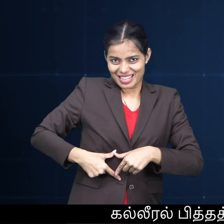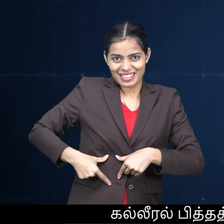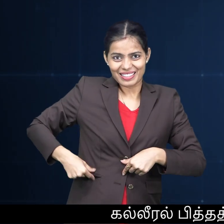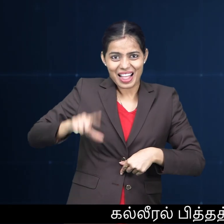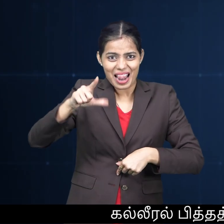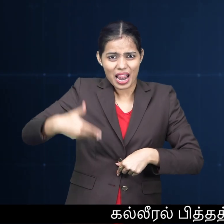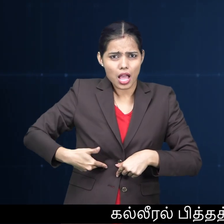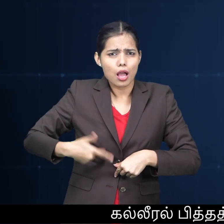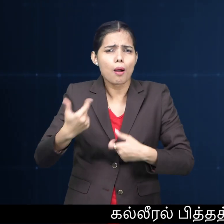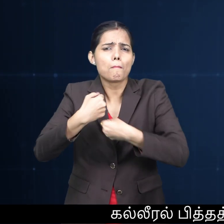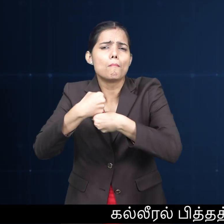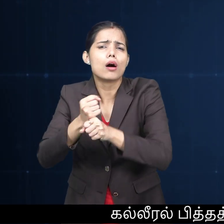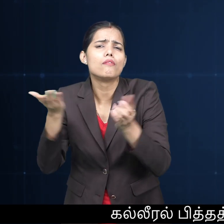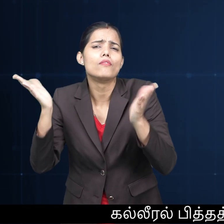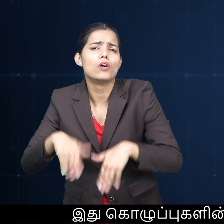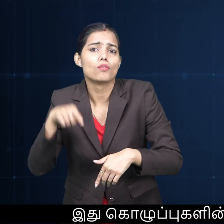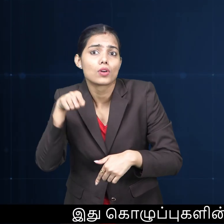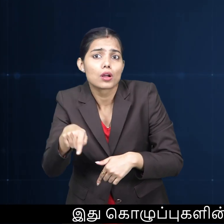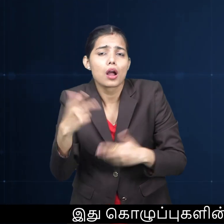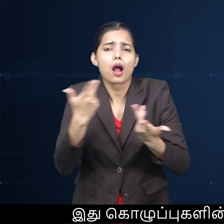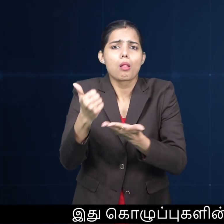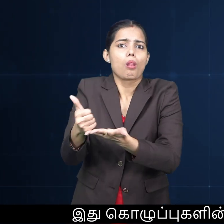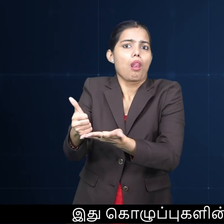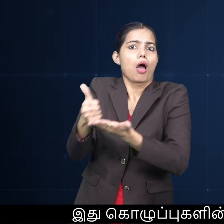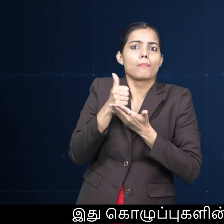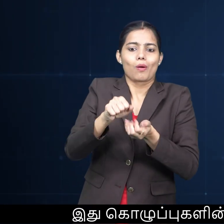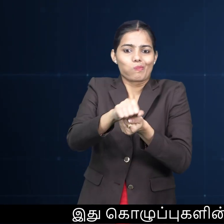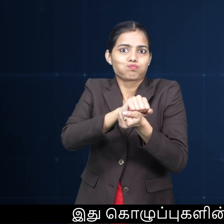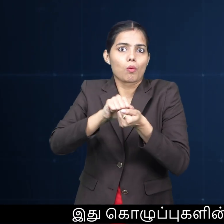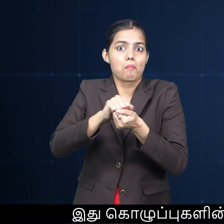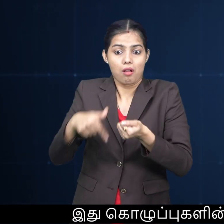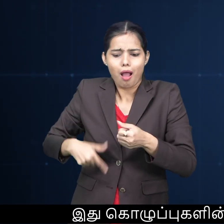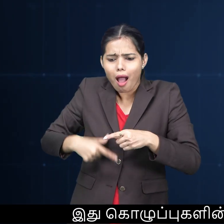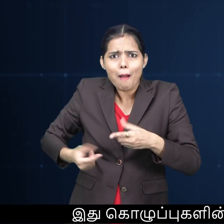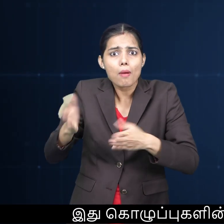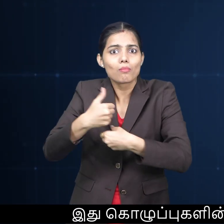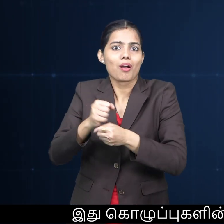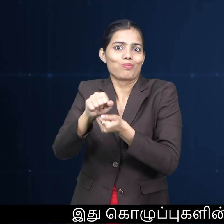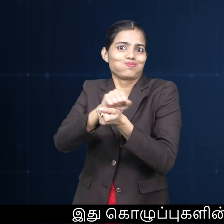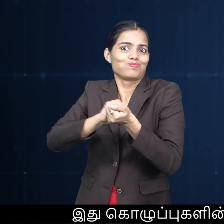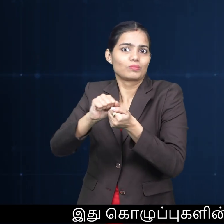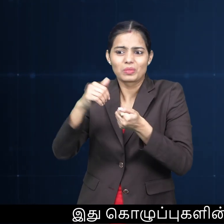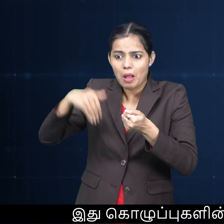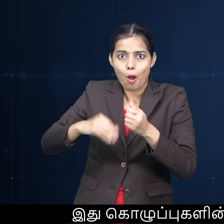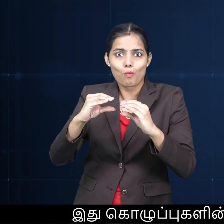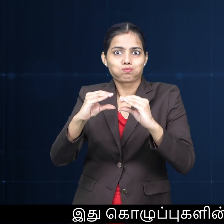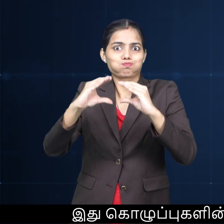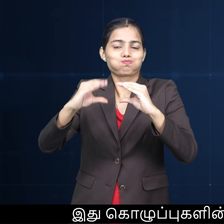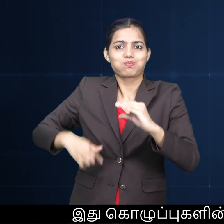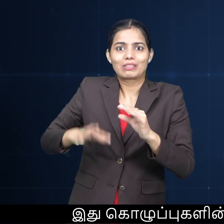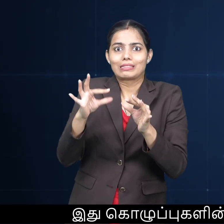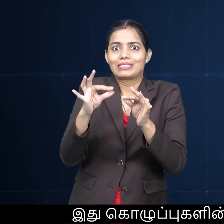கல்லீரல் பித்தத்தை உற்பத்தி செய்கிறது. இது கொழுப்புகளை ஜீரணிக்க உதவுகிறது.